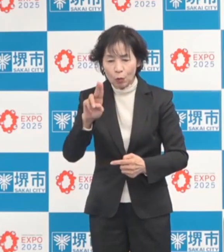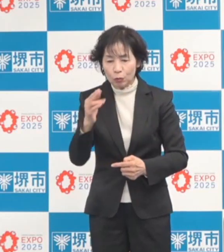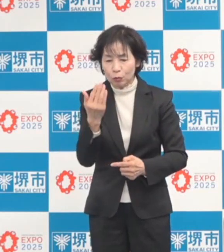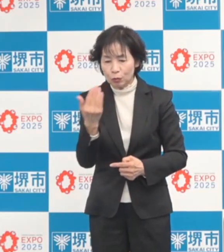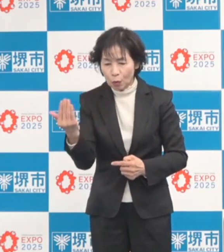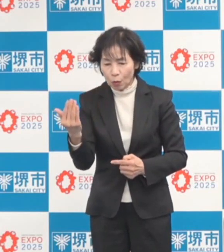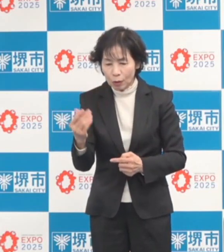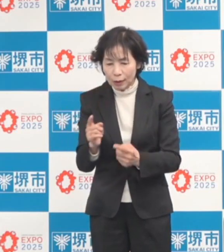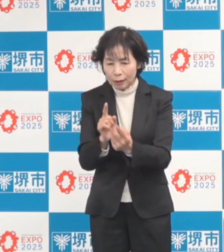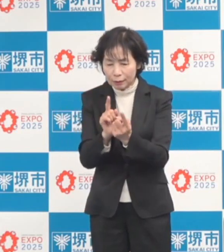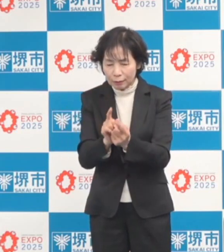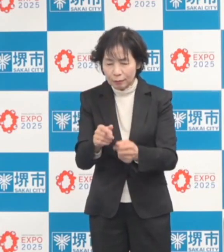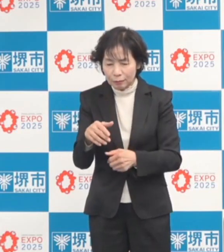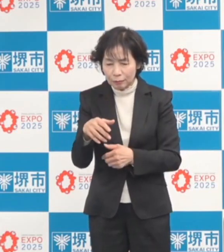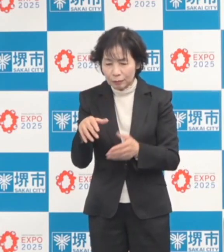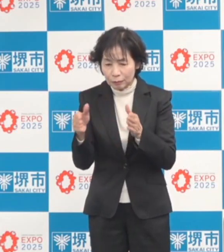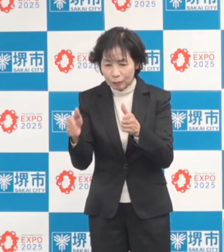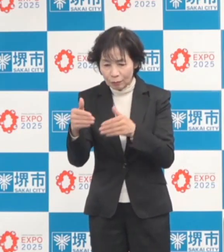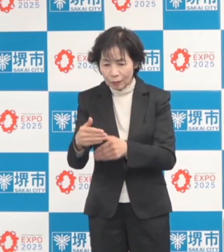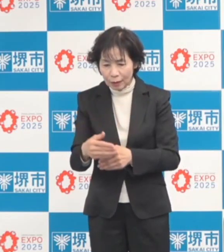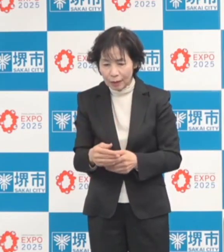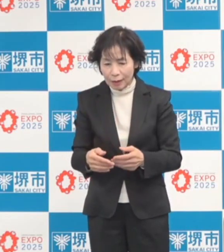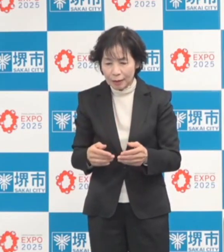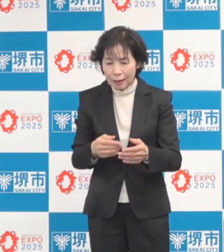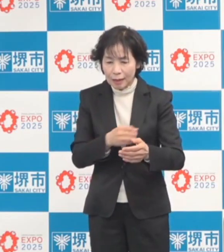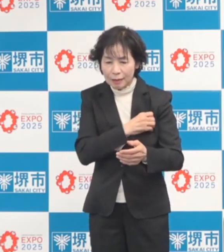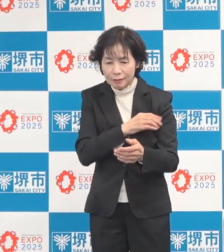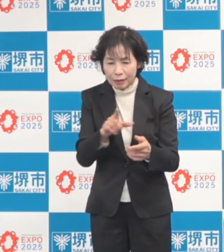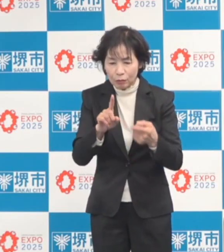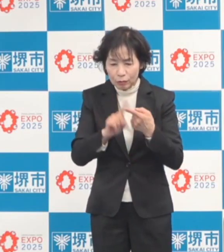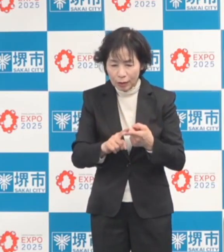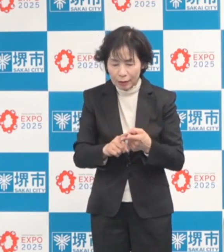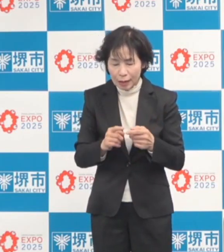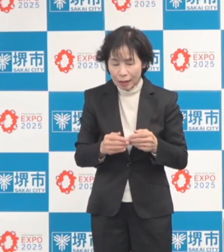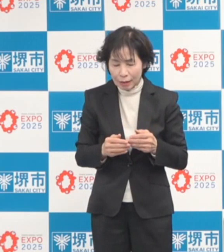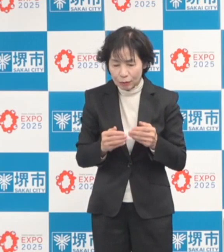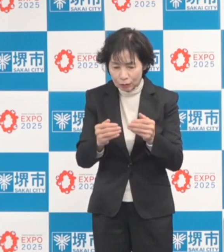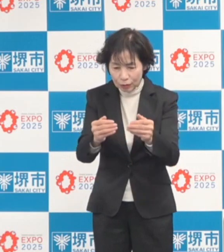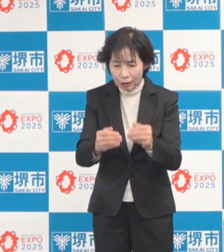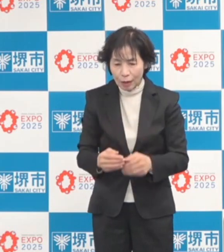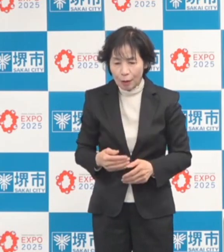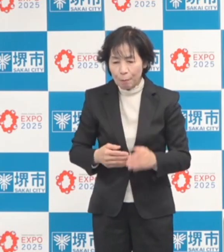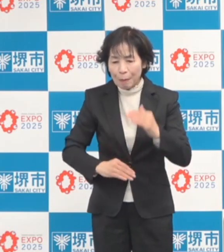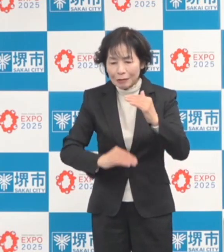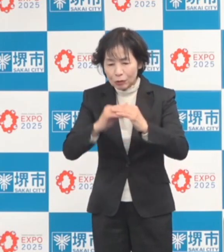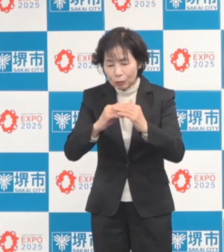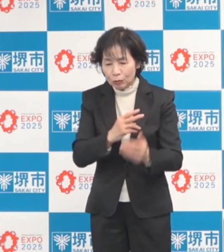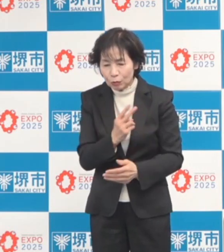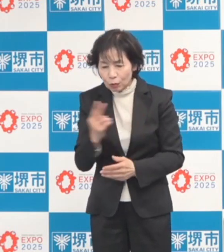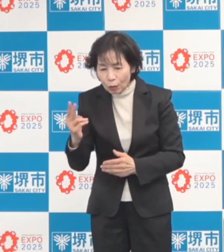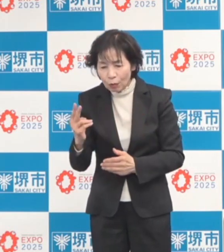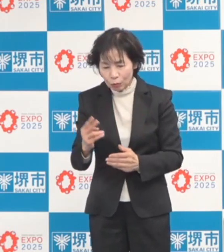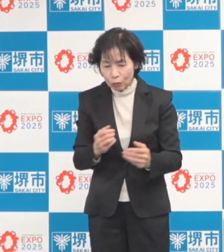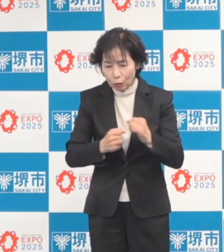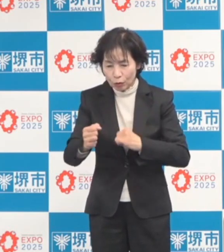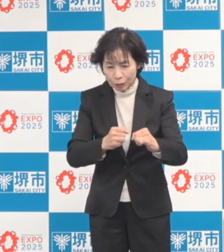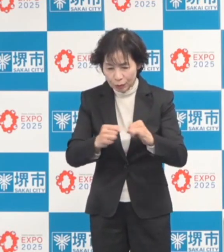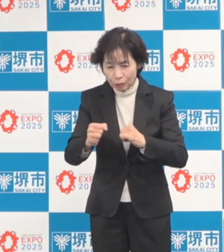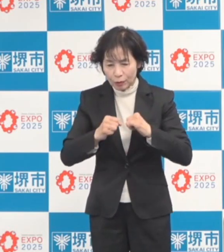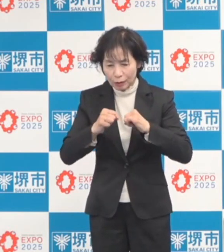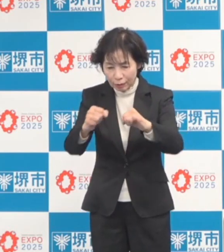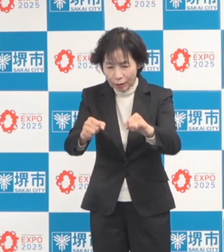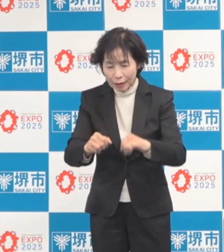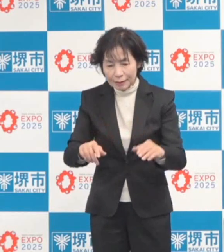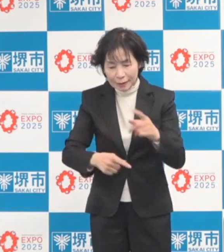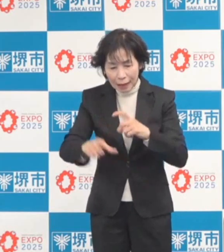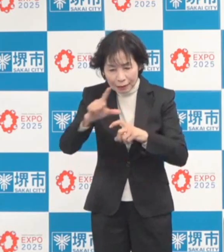によりまして、保育情報の積極的な発信や利便性満足度の向上につながる取り組みを実施をして、さらに子育